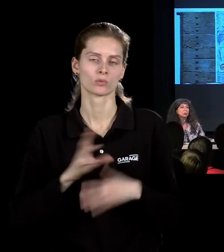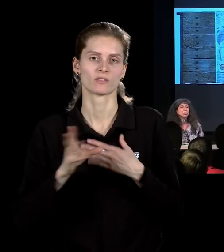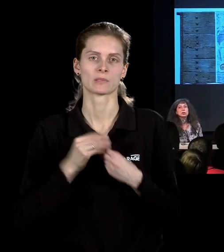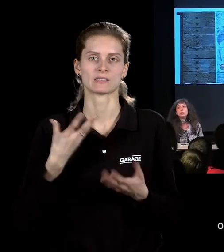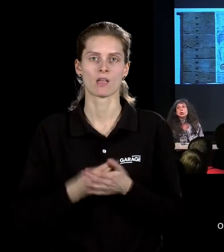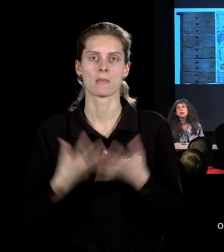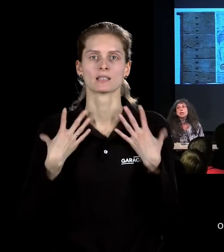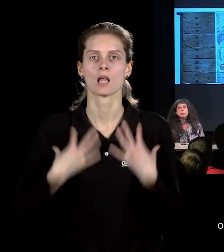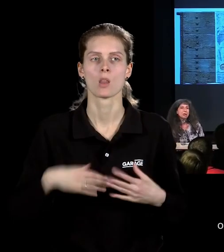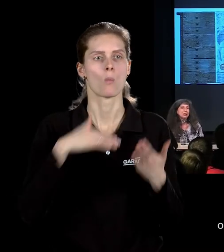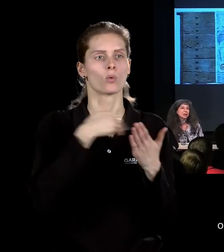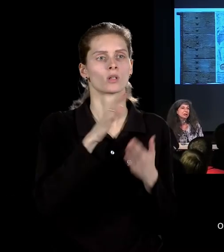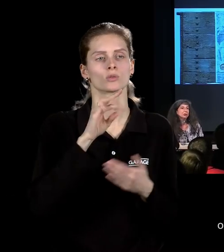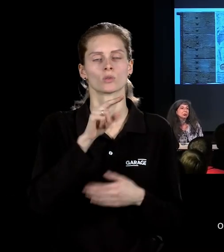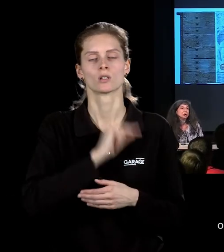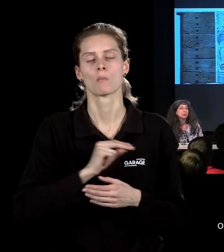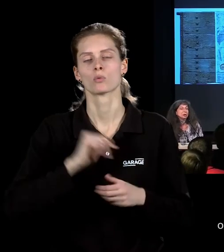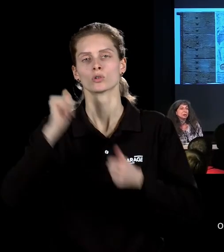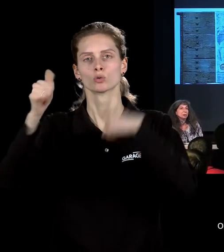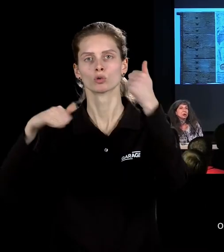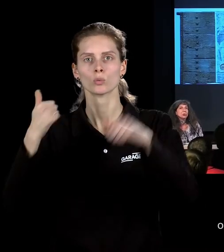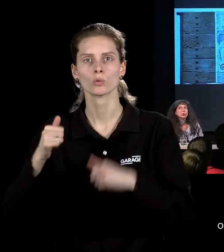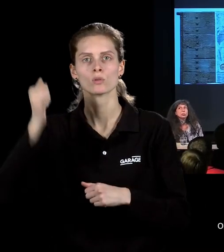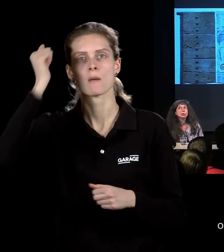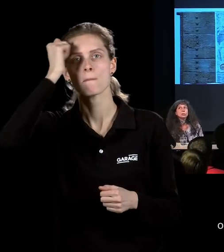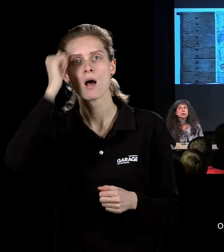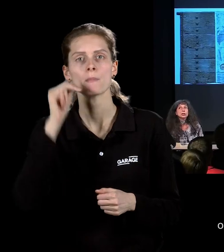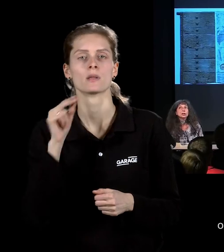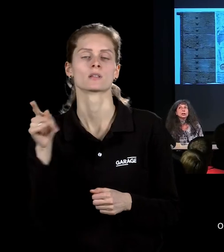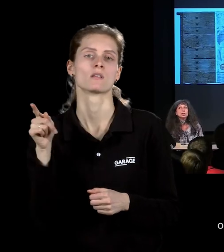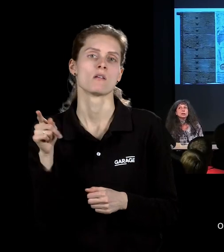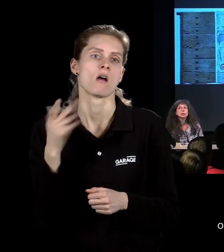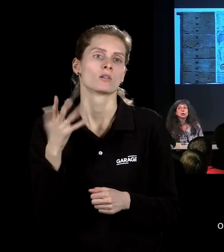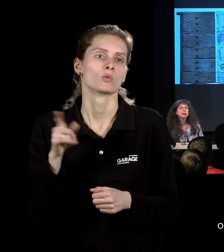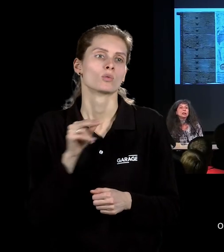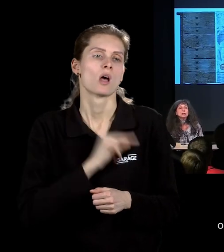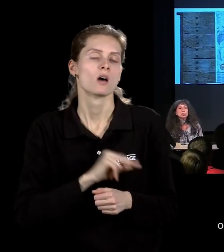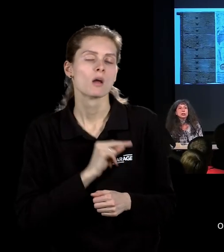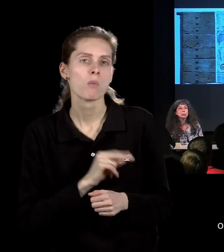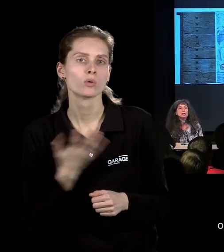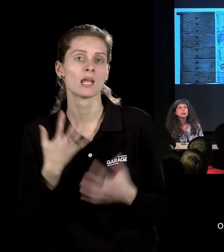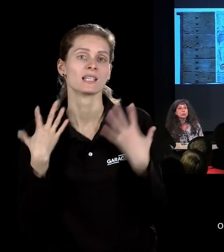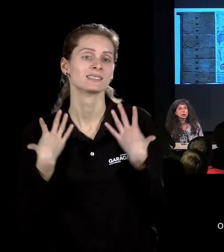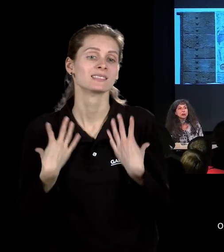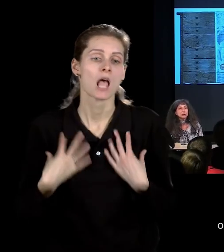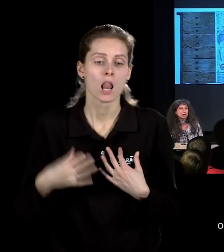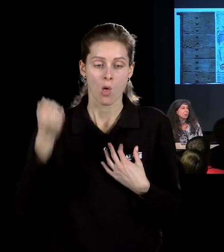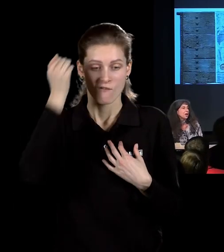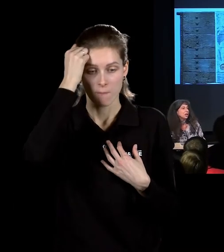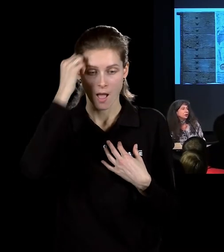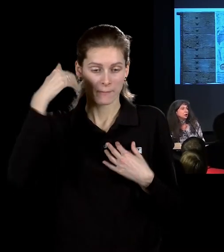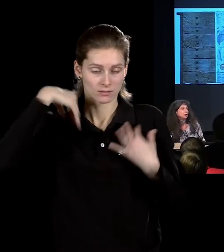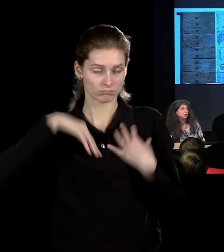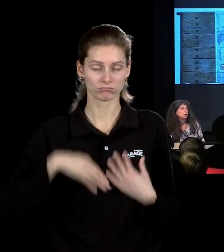даже со скульптурой, тем больше память, один из сюжетов, с которыми Чэнь Хуань работает постоянно, оказывается уже не тело, вписанным не в тело, а в